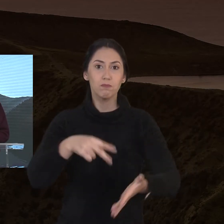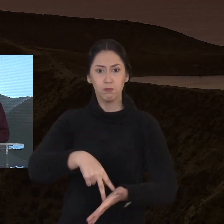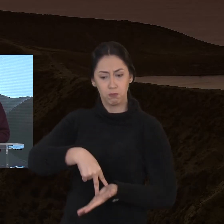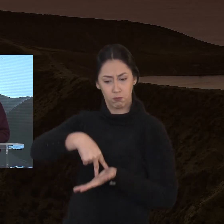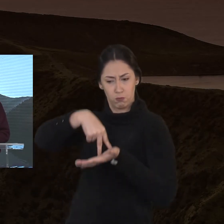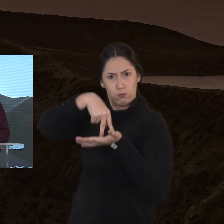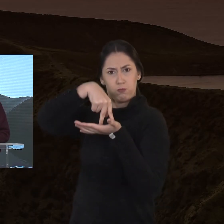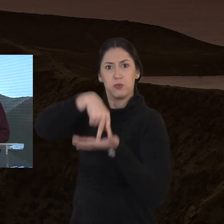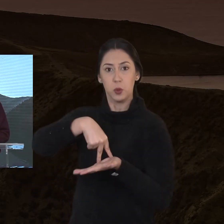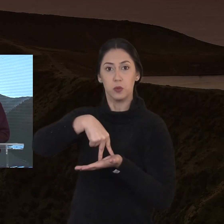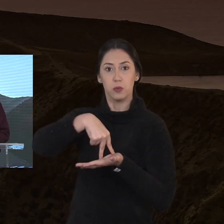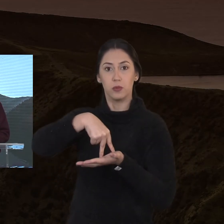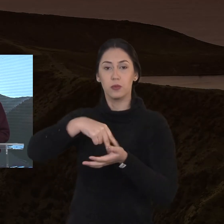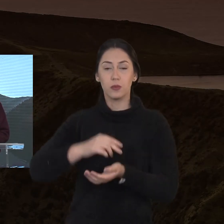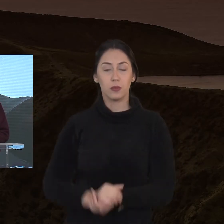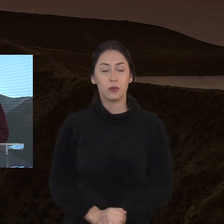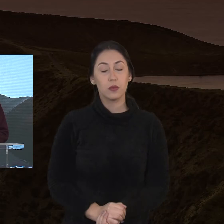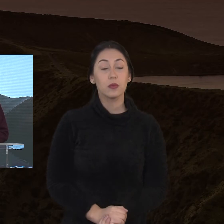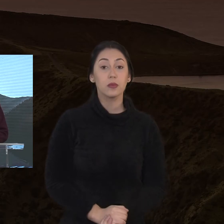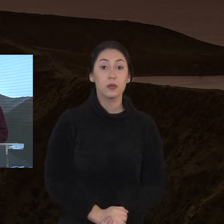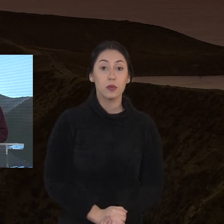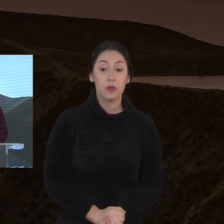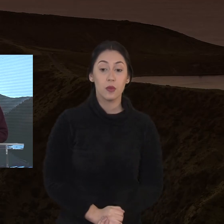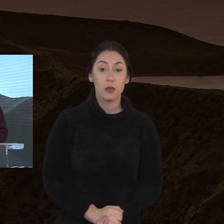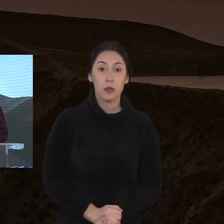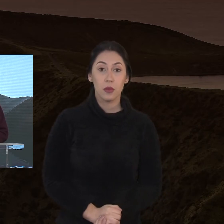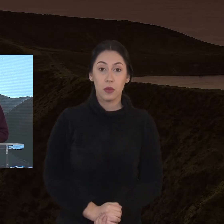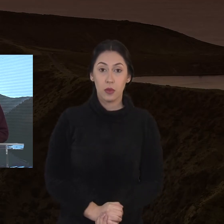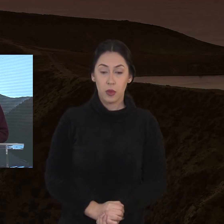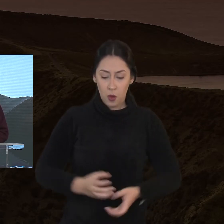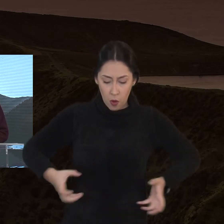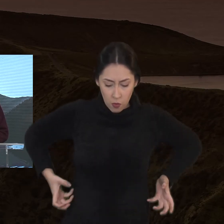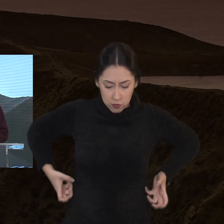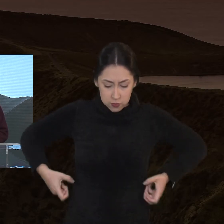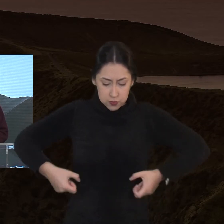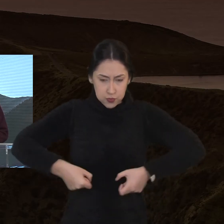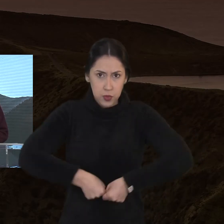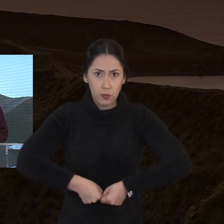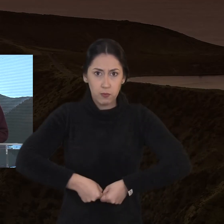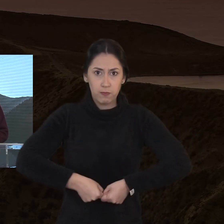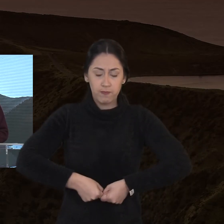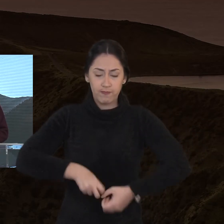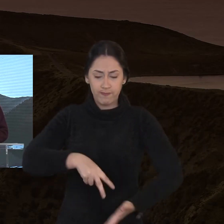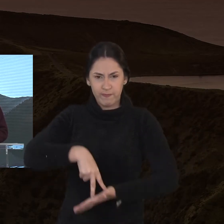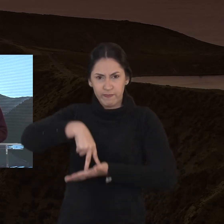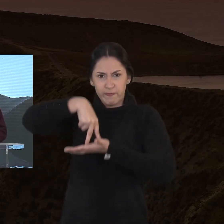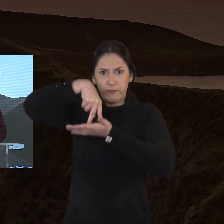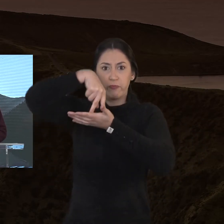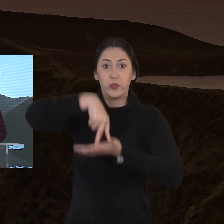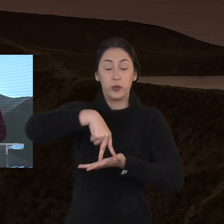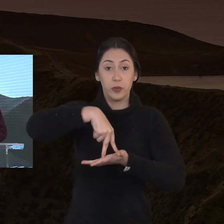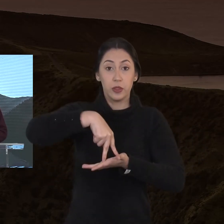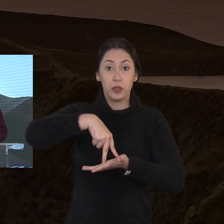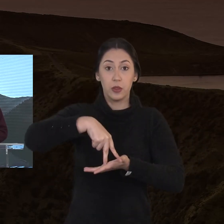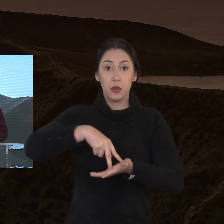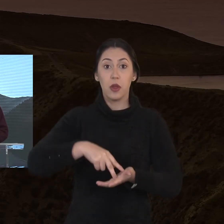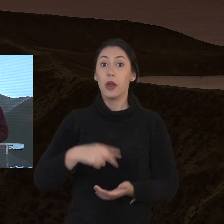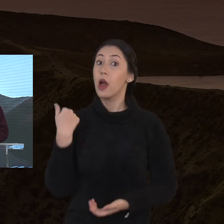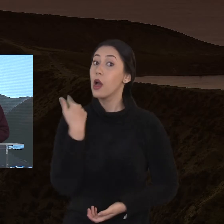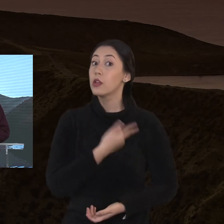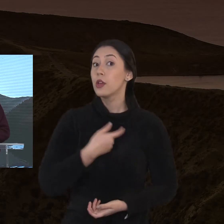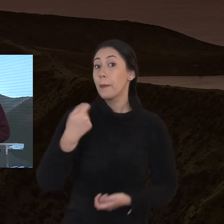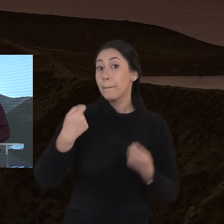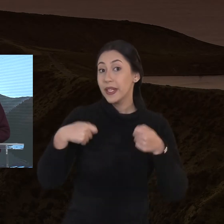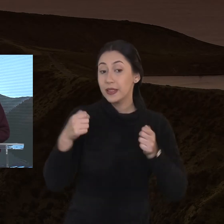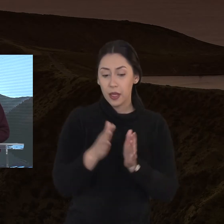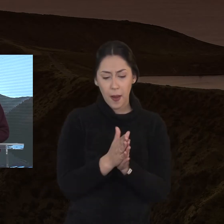inabaláveis está aí pois cingidos firmes cingidos com a verdade nós que são conhecer a verdade